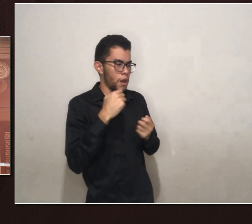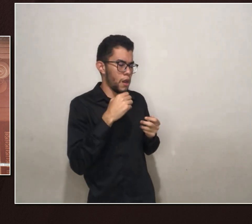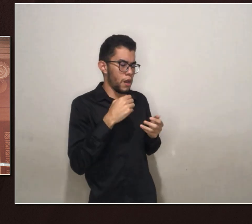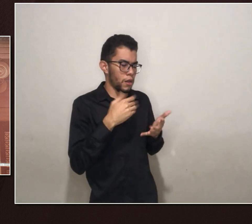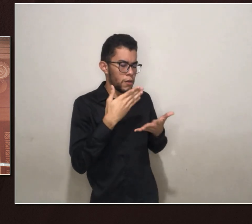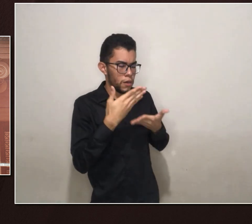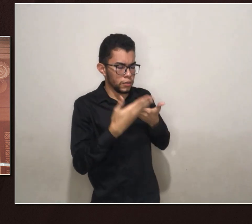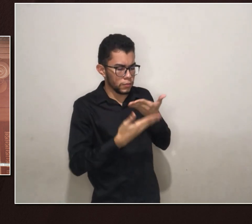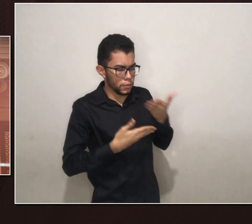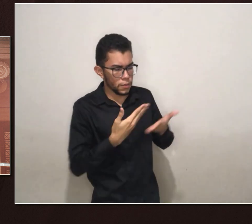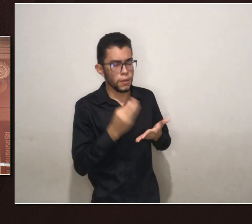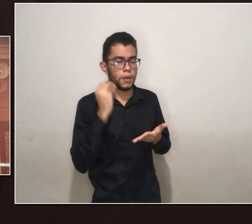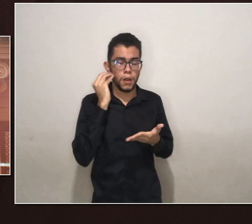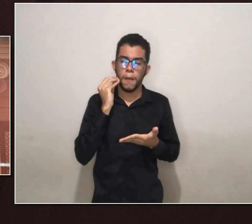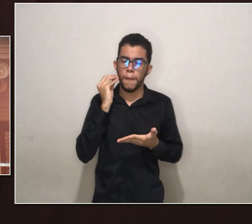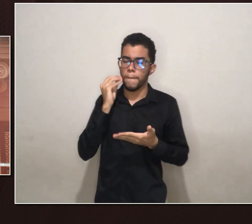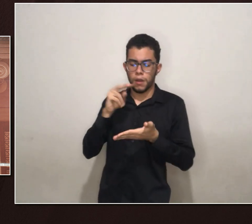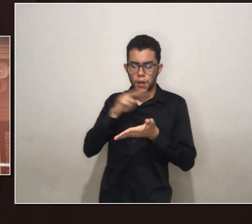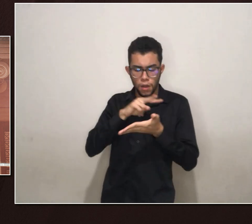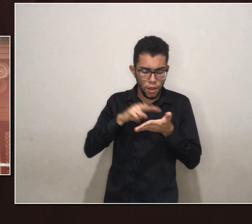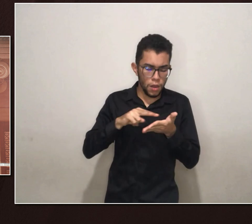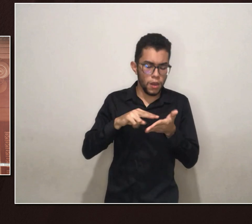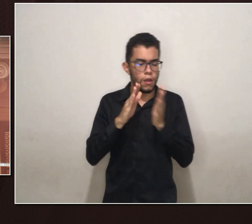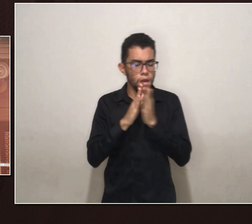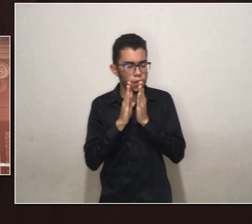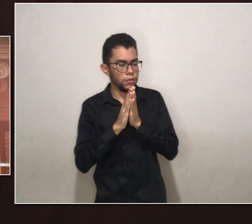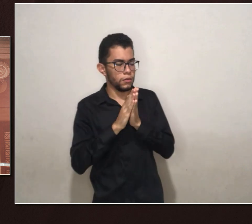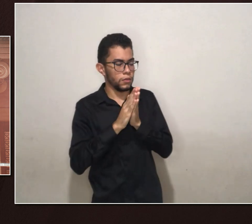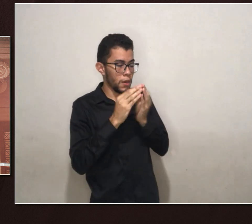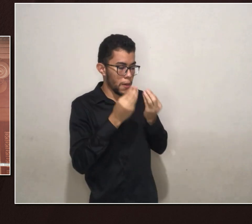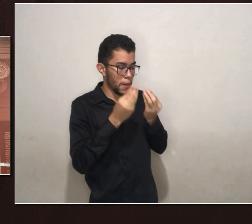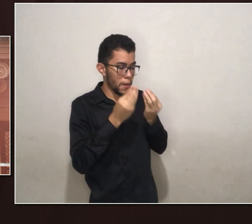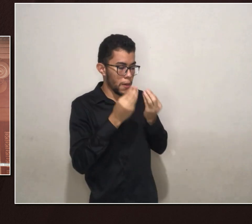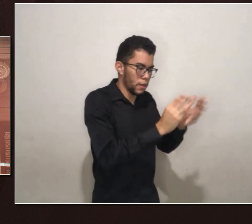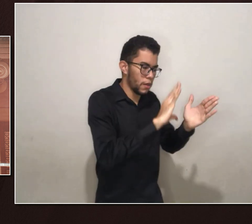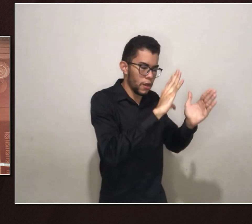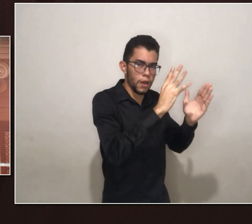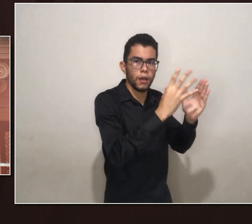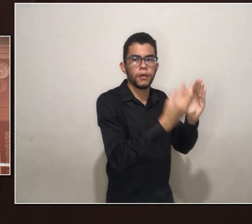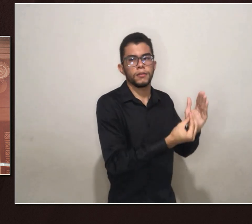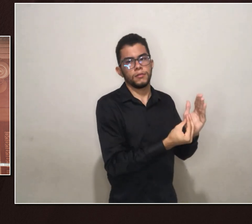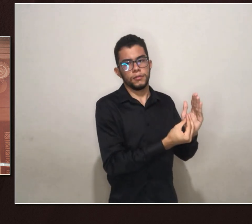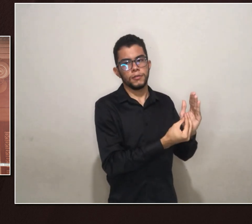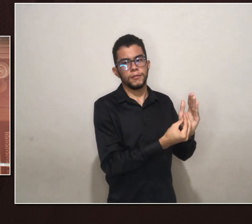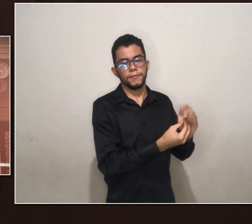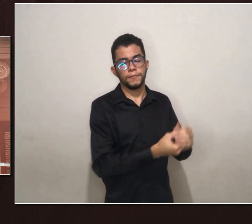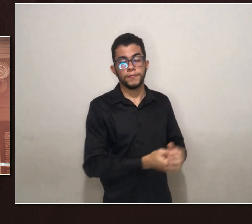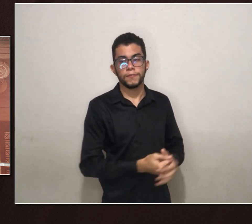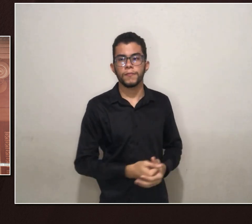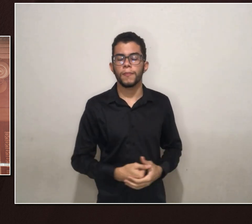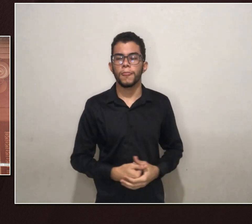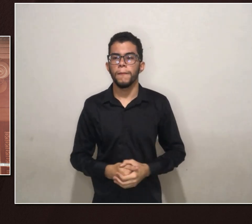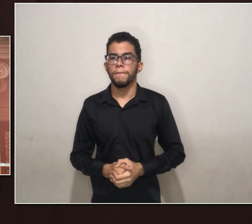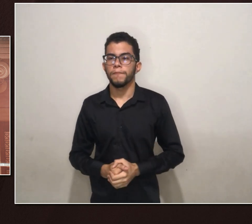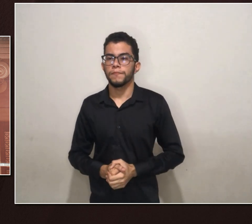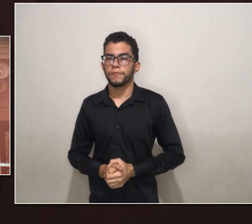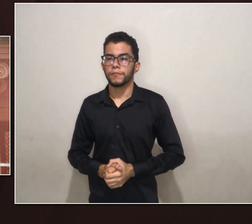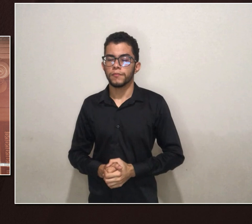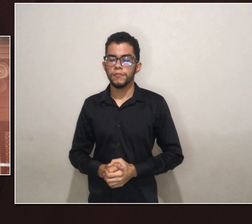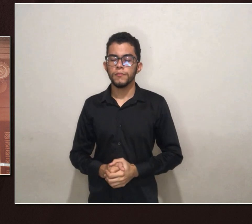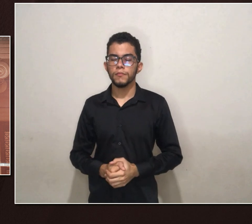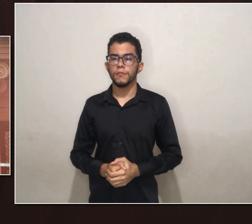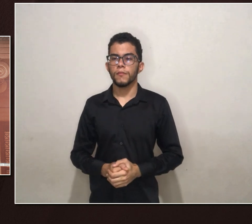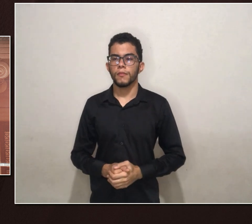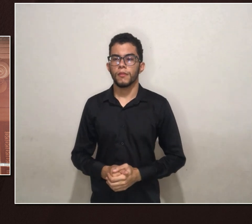em seguida ele fala assim: o qual atestou a palavra de Deus, versículo 2, o qual atestou a palavra de Deus e o